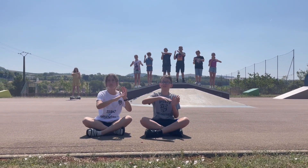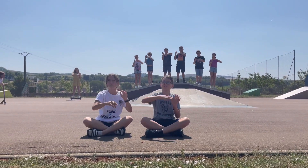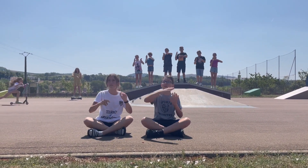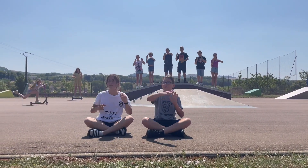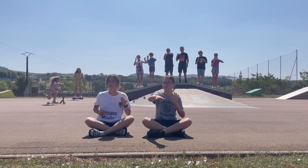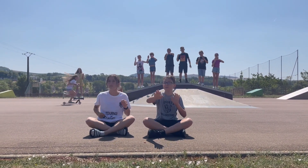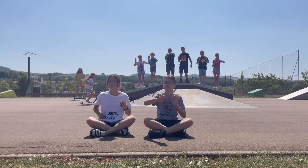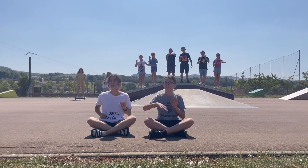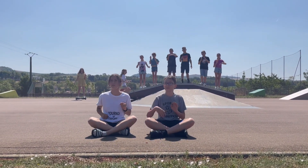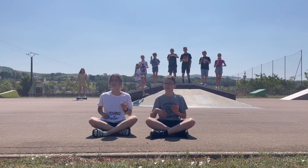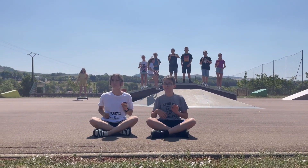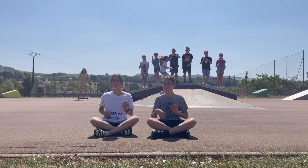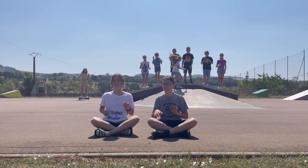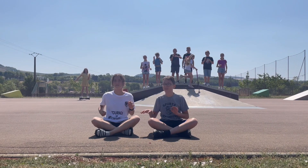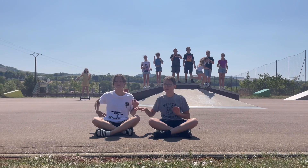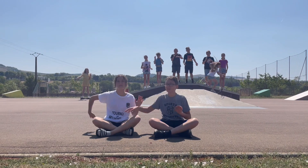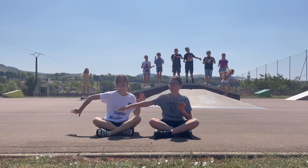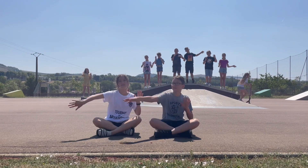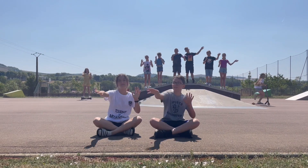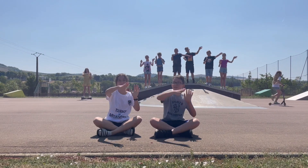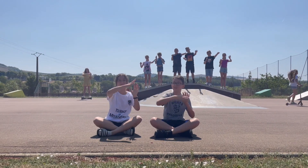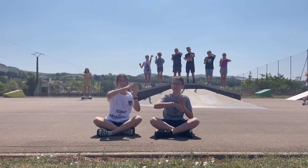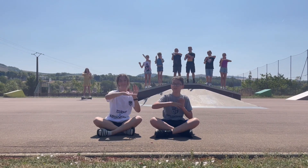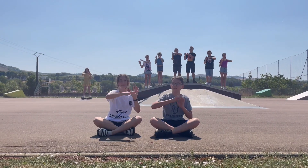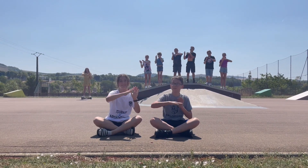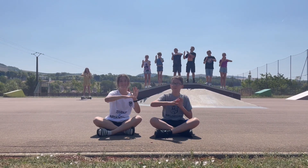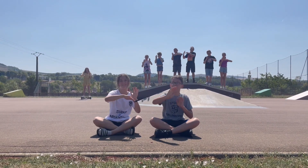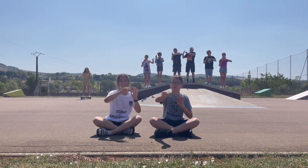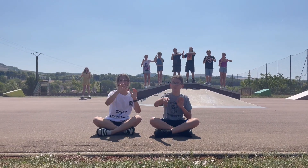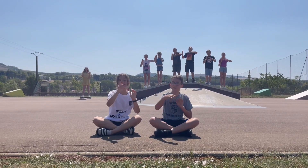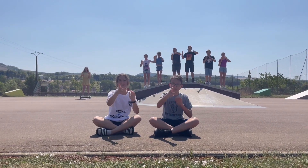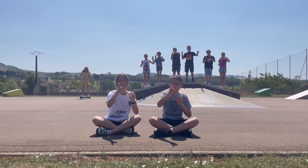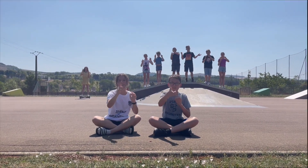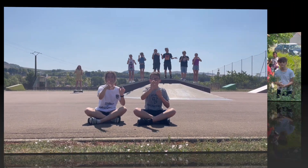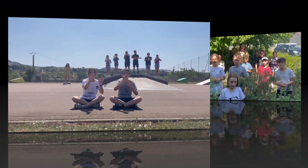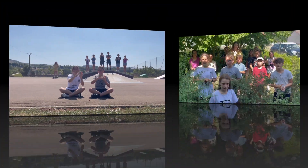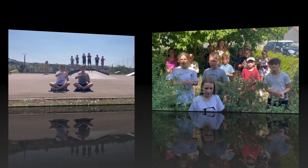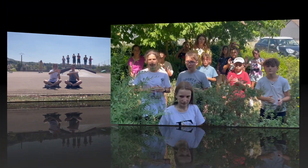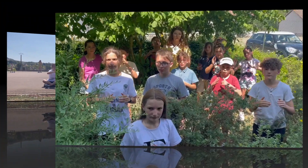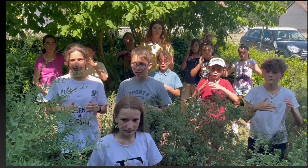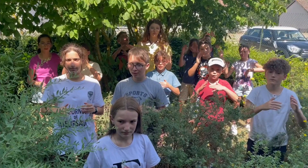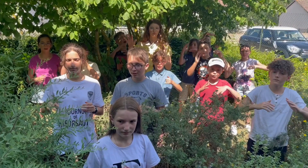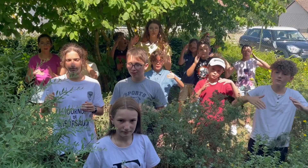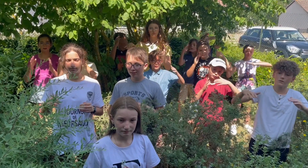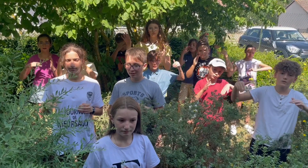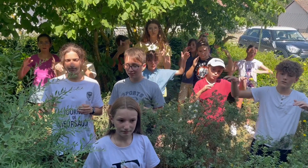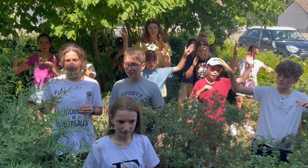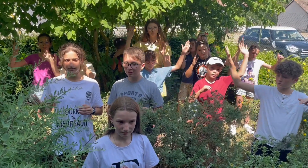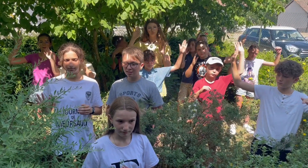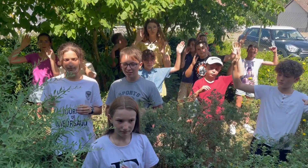ensemble. Si on unit nos voix, si tu chantes avec moi. La la la la la la.